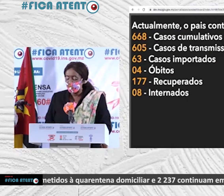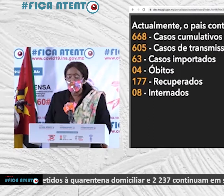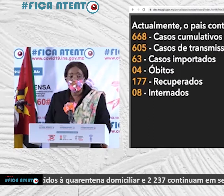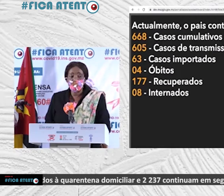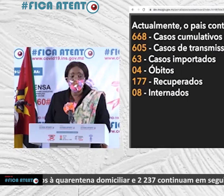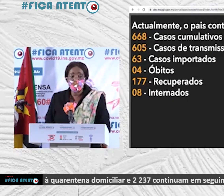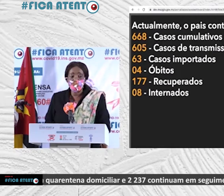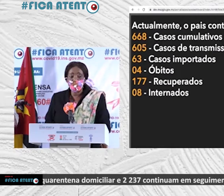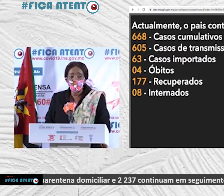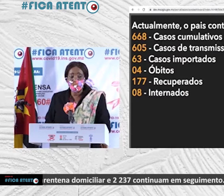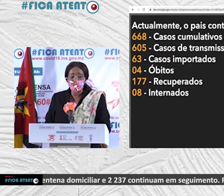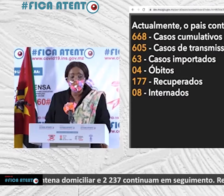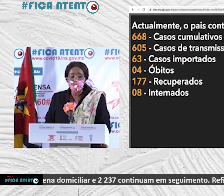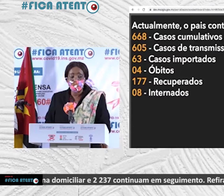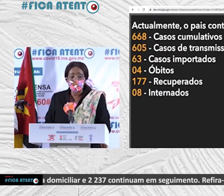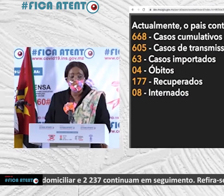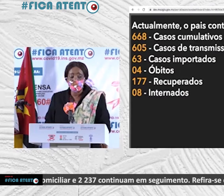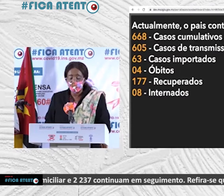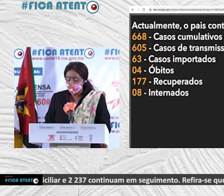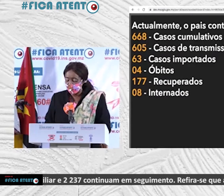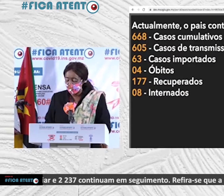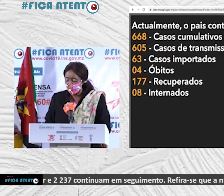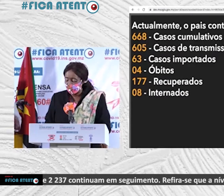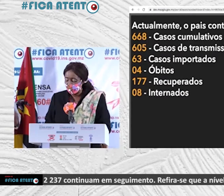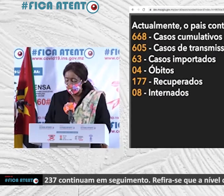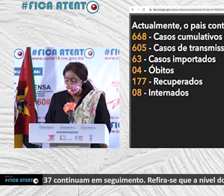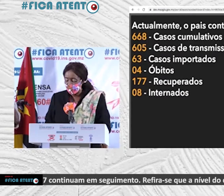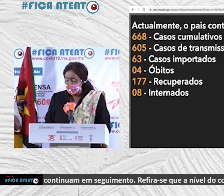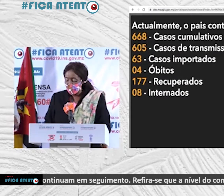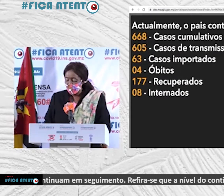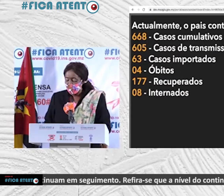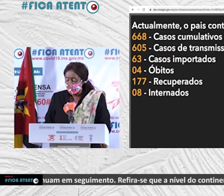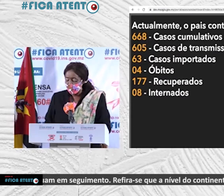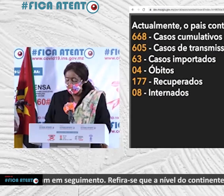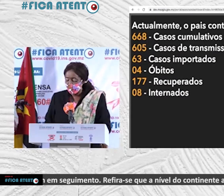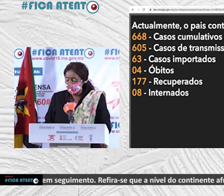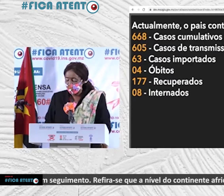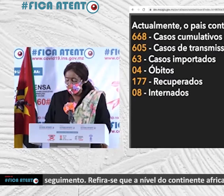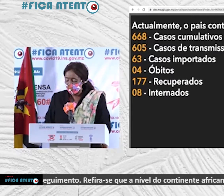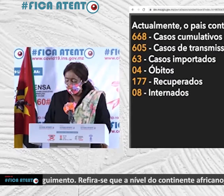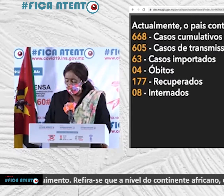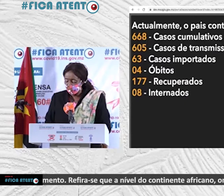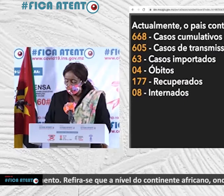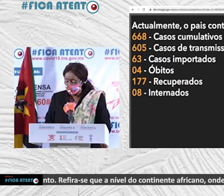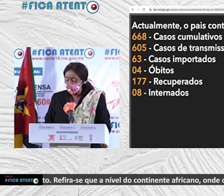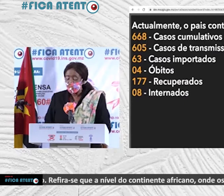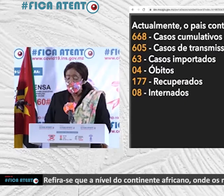com 668 casos cumulativos de infecção de Covid-19, dos quais